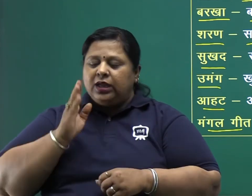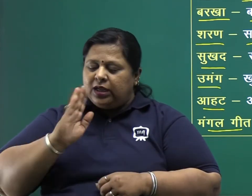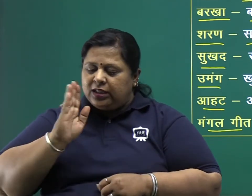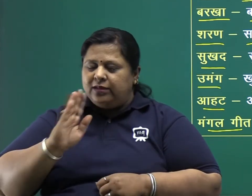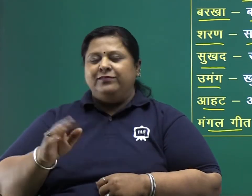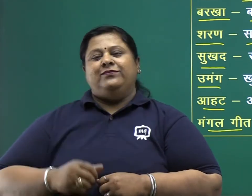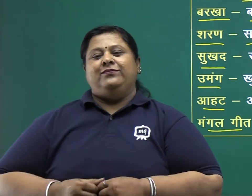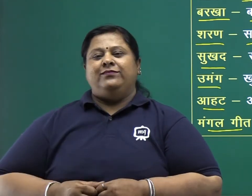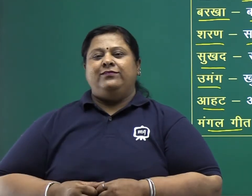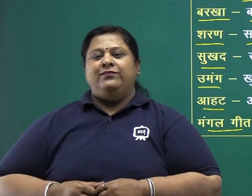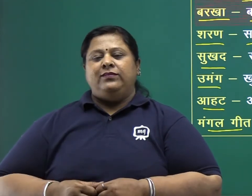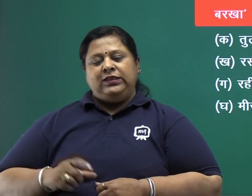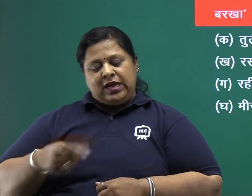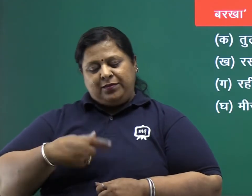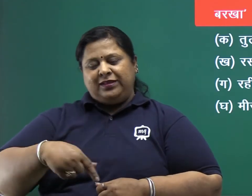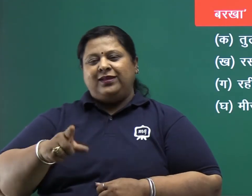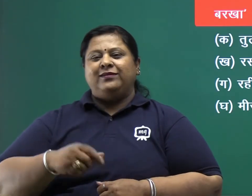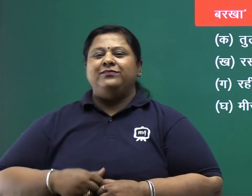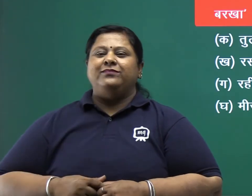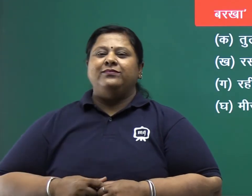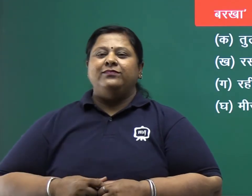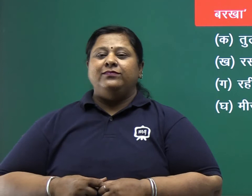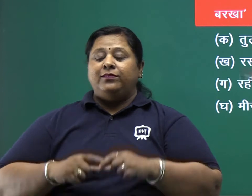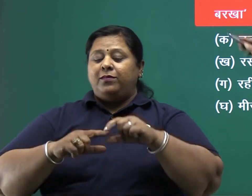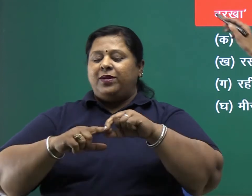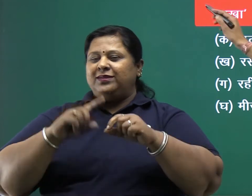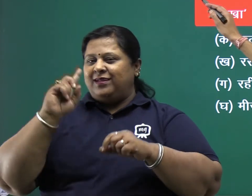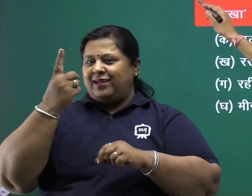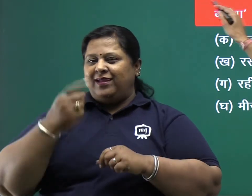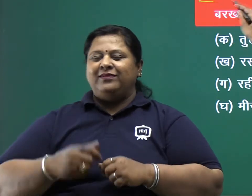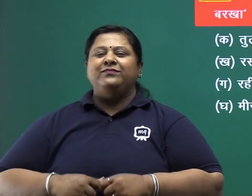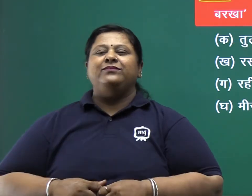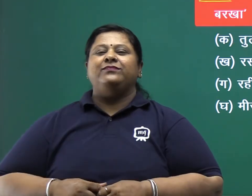गीत। आगे बढ़ते हैं। प्रश्न संख्या 1।